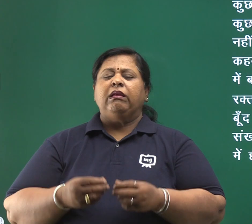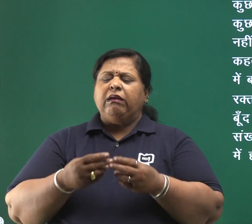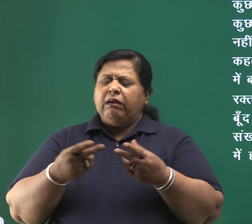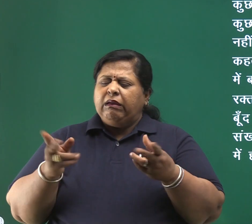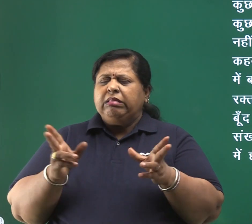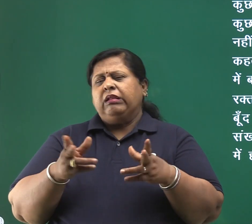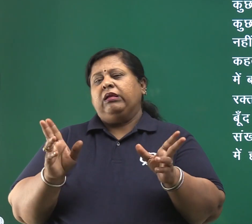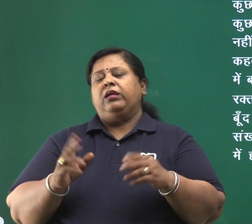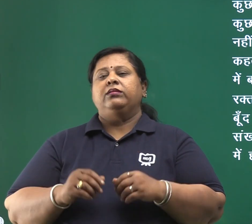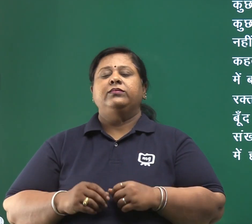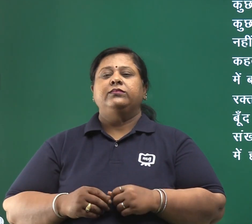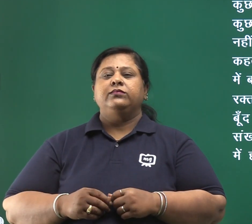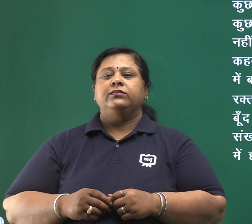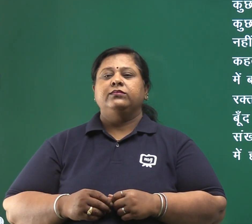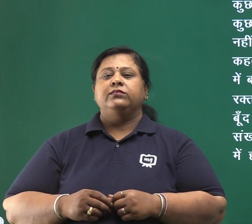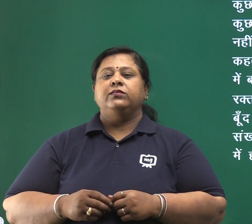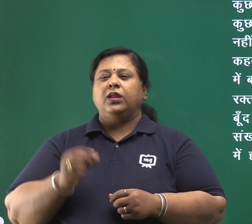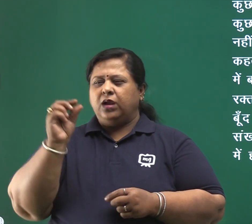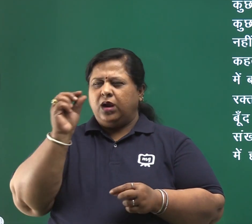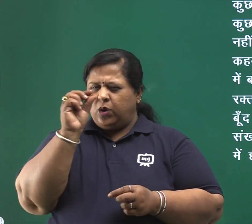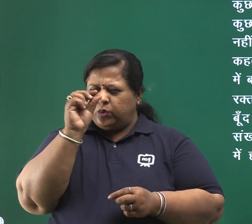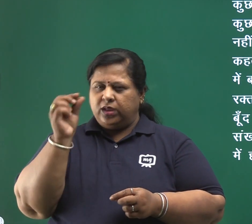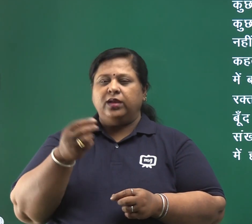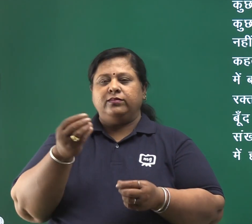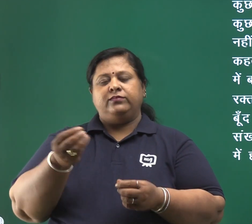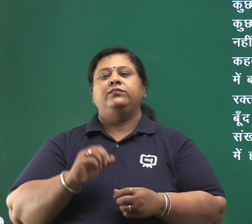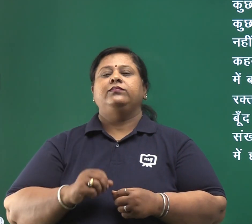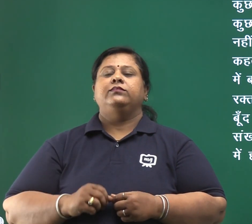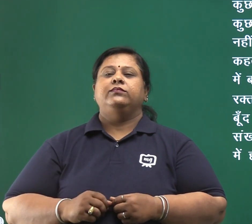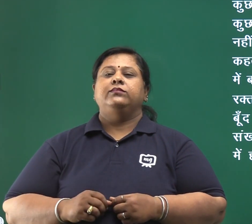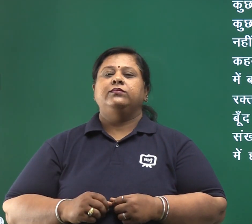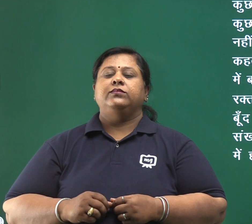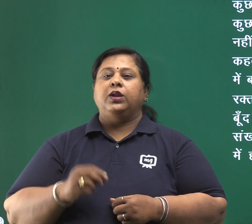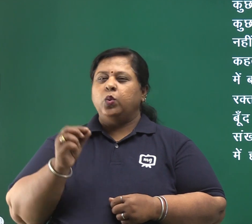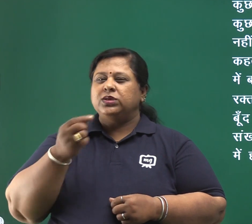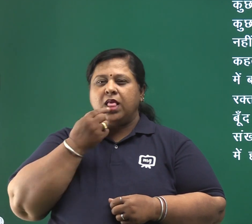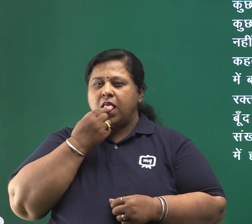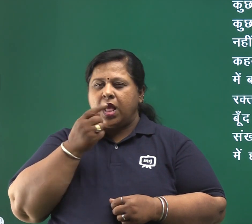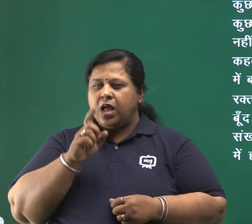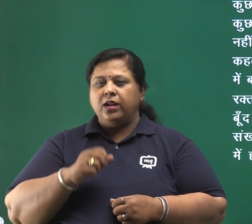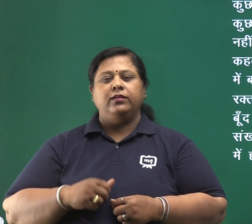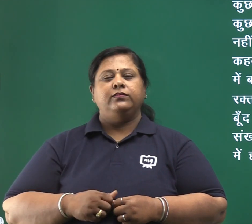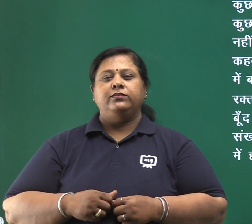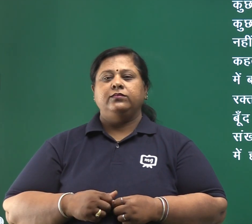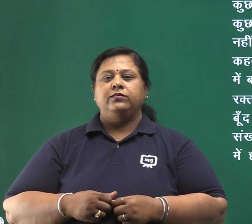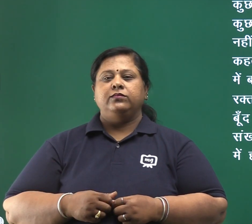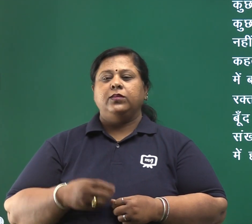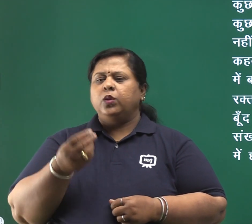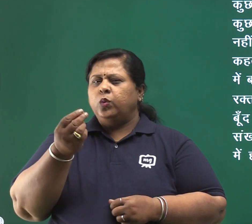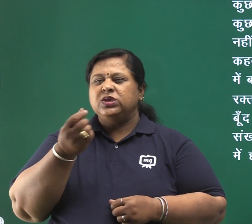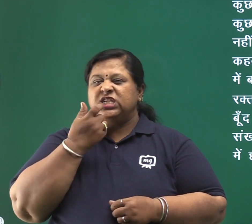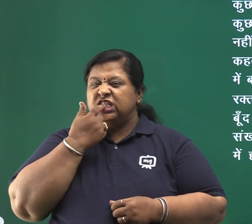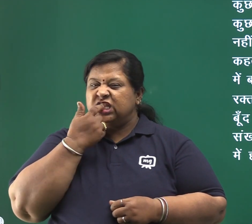कई तरह के कण होते हैं। कुछ लाल,